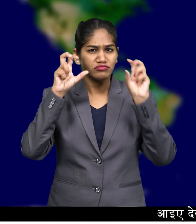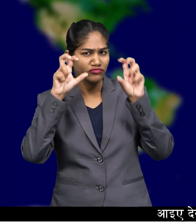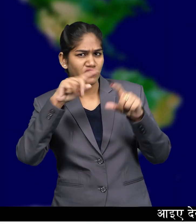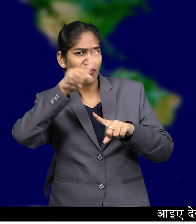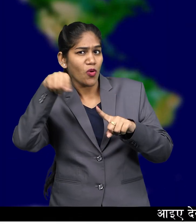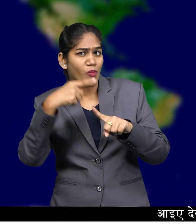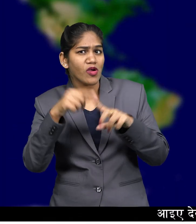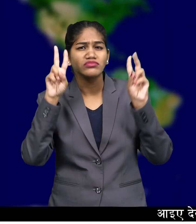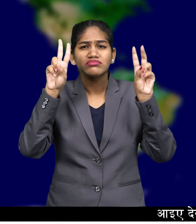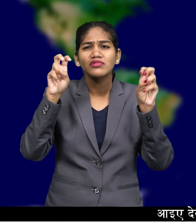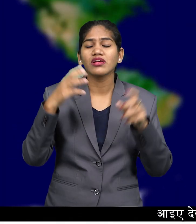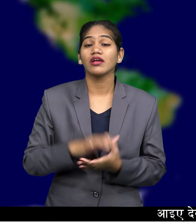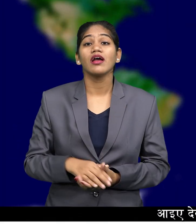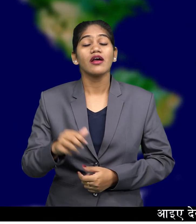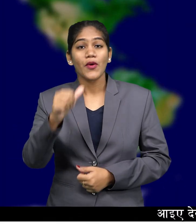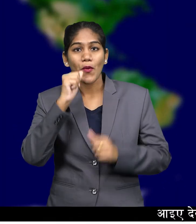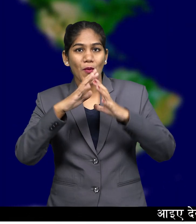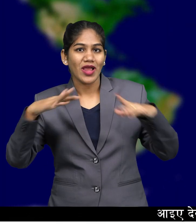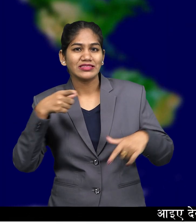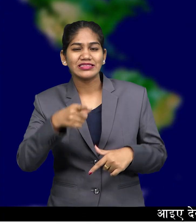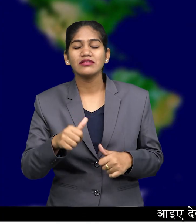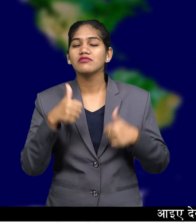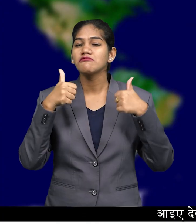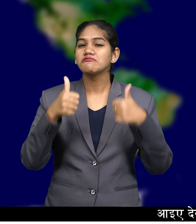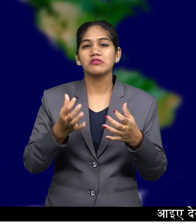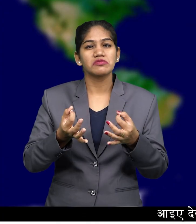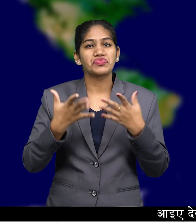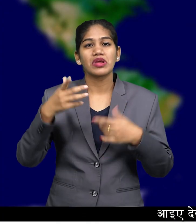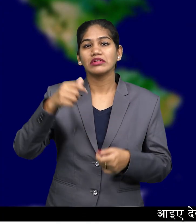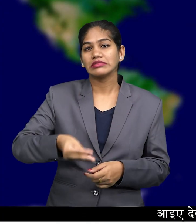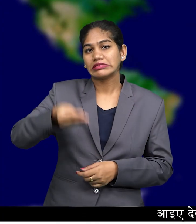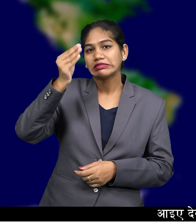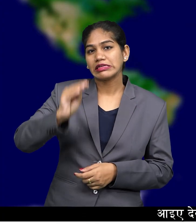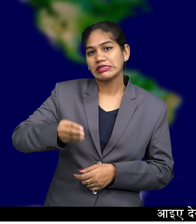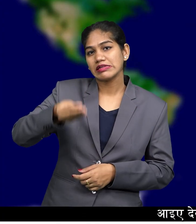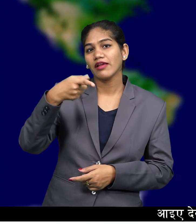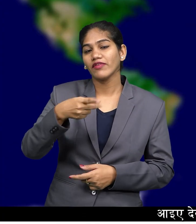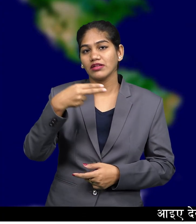आइए देखें जल के बारे में एक अद्भुत तरल।